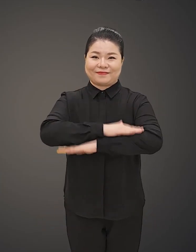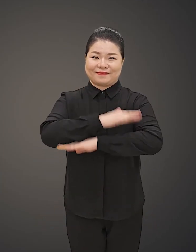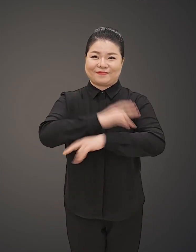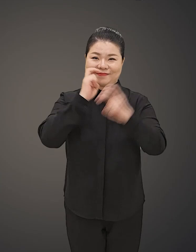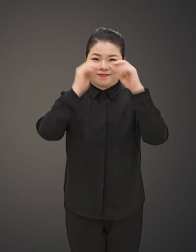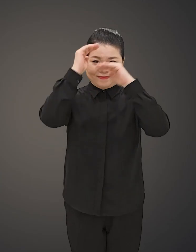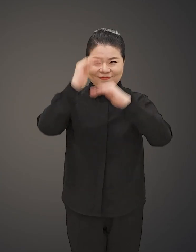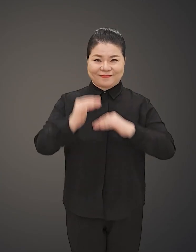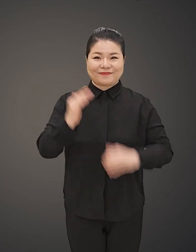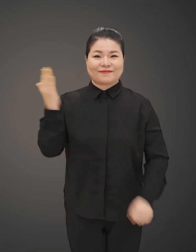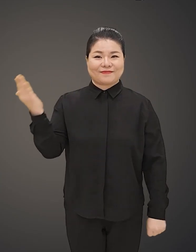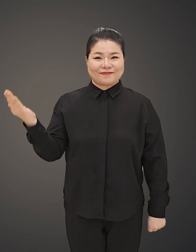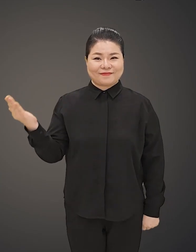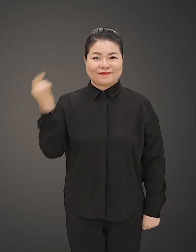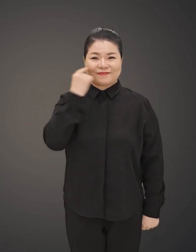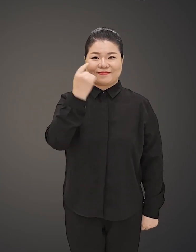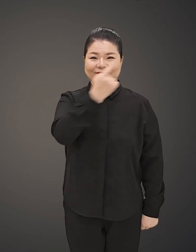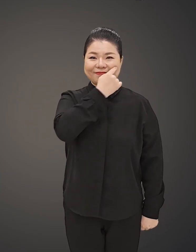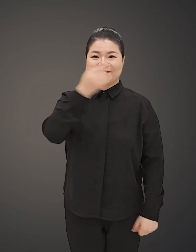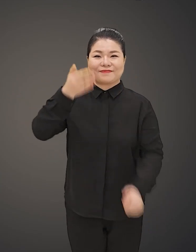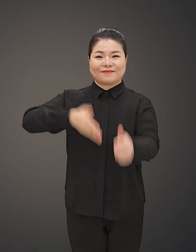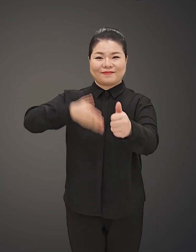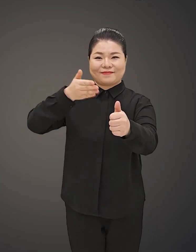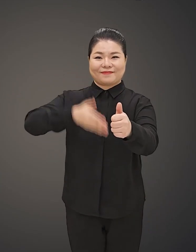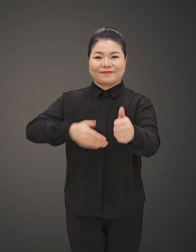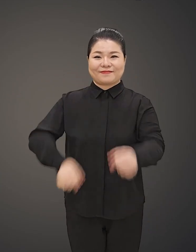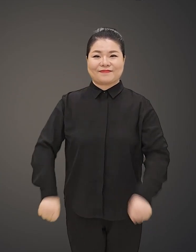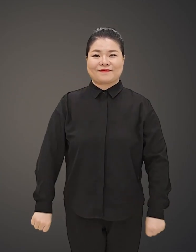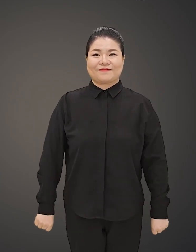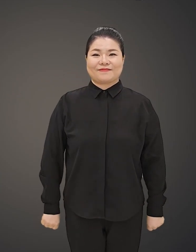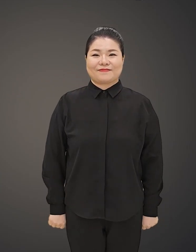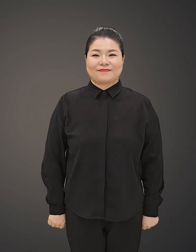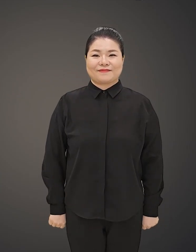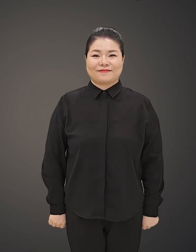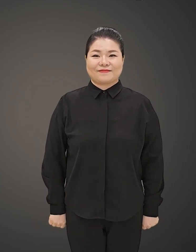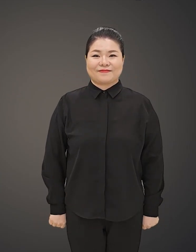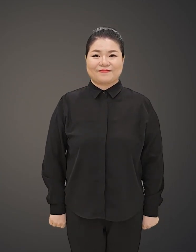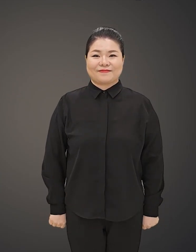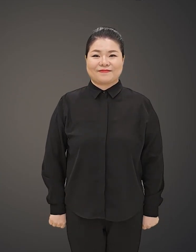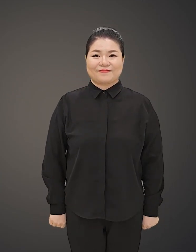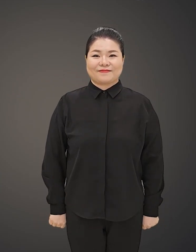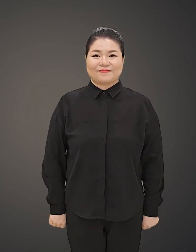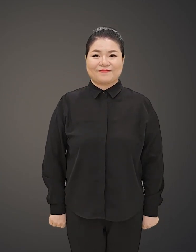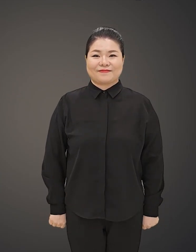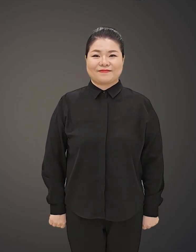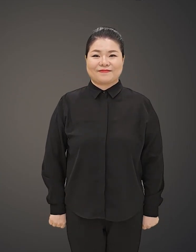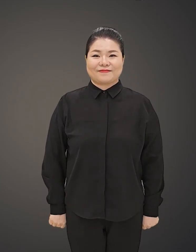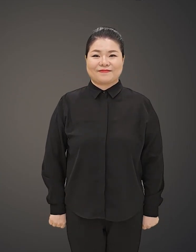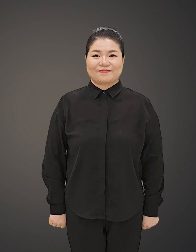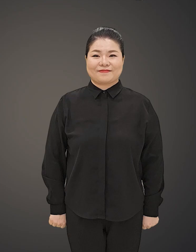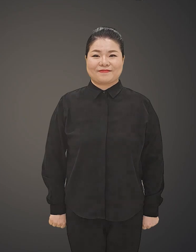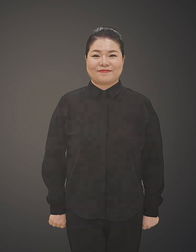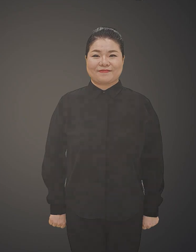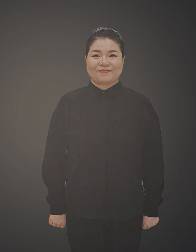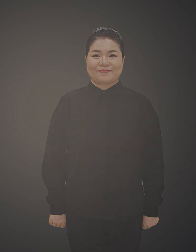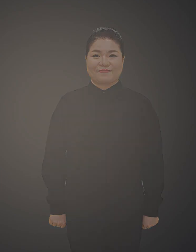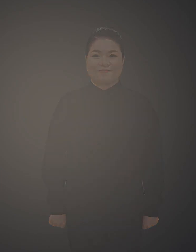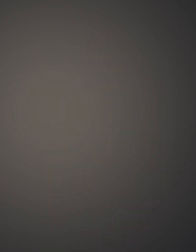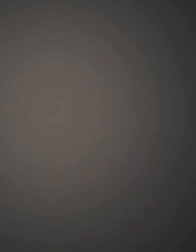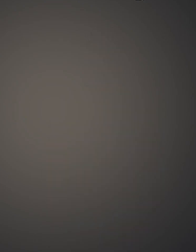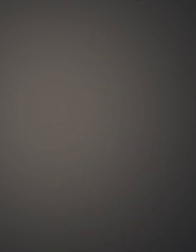도서명 밥 프록터 불안 무엇인가? 저자 밥 프록터. 출판사 윌북.